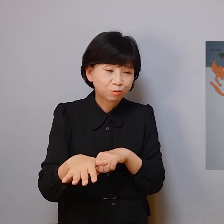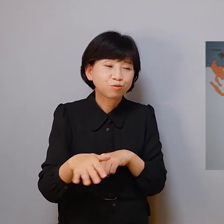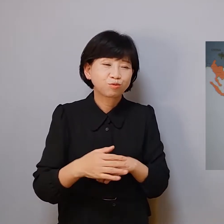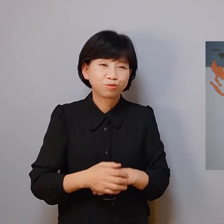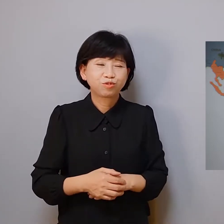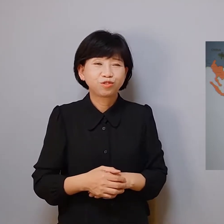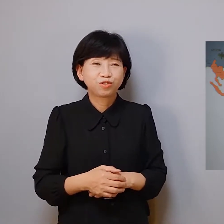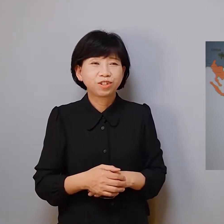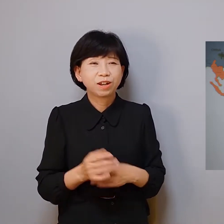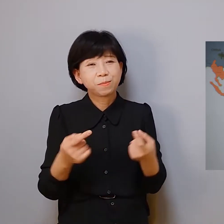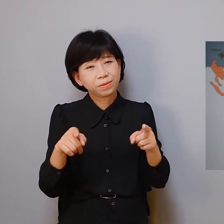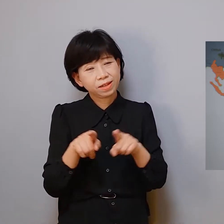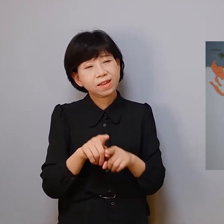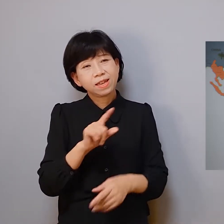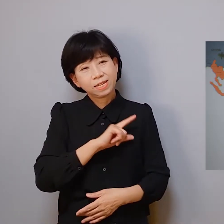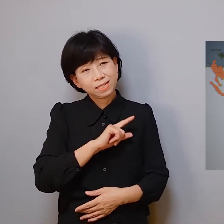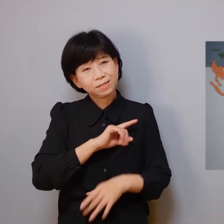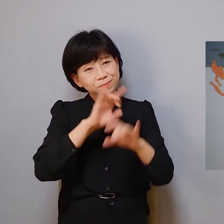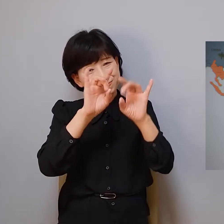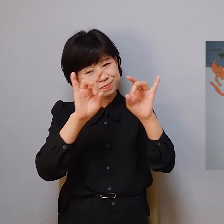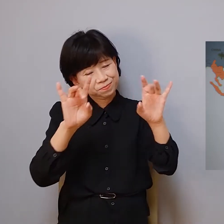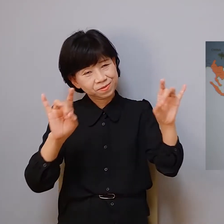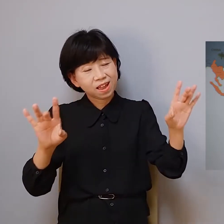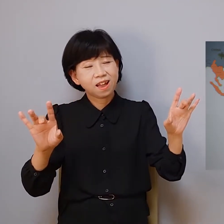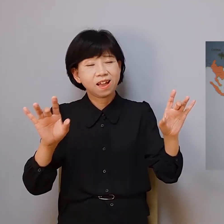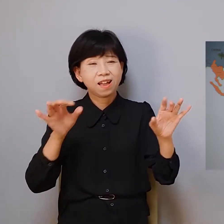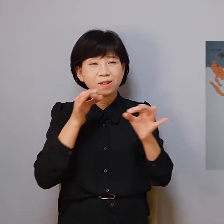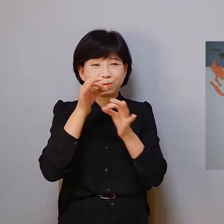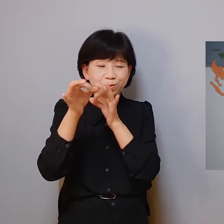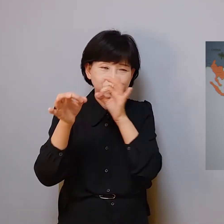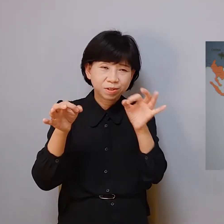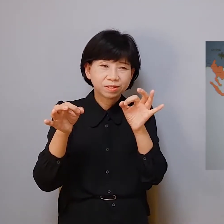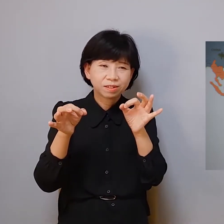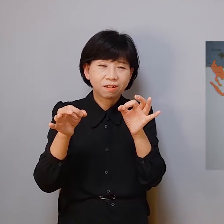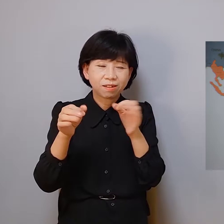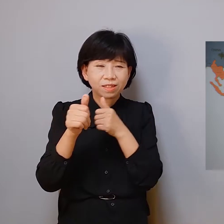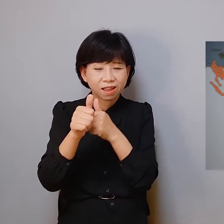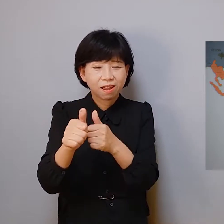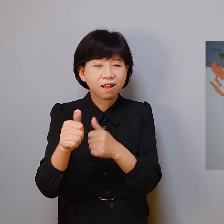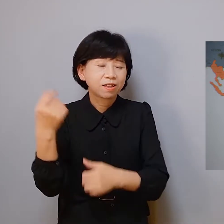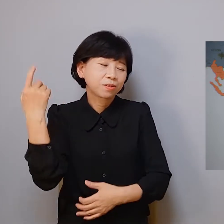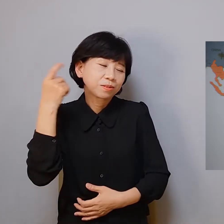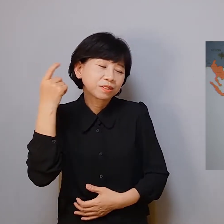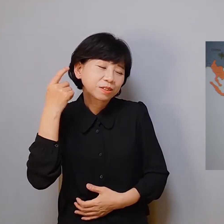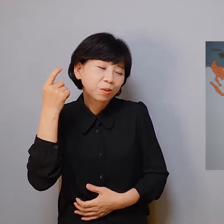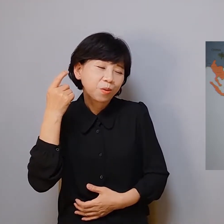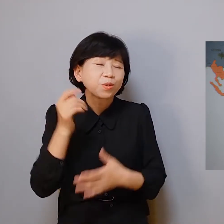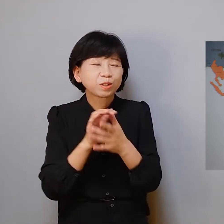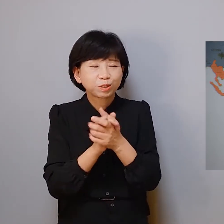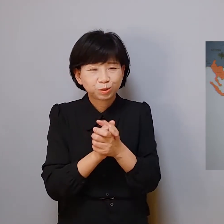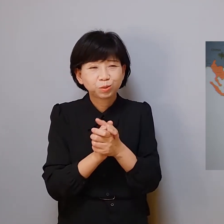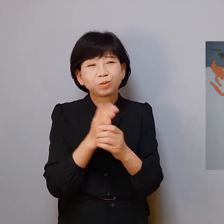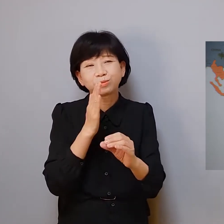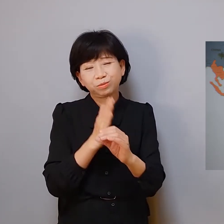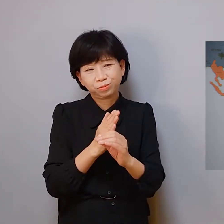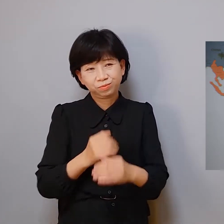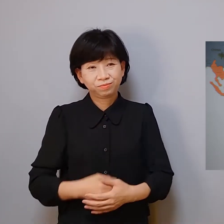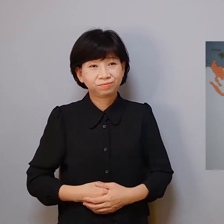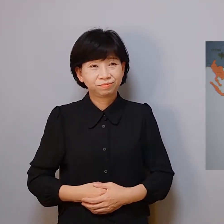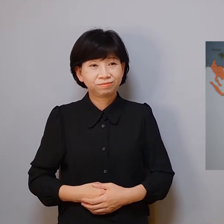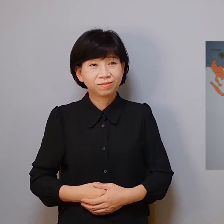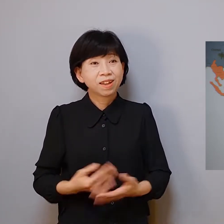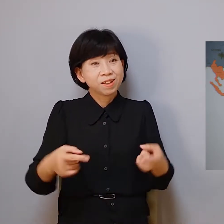저도 같이 또 성함 한 분 한 분 불러가면서 또 따라하면서 또 들어가면서 기도하고 있습니다.